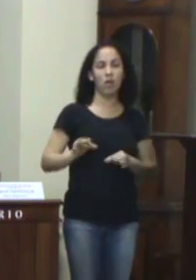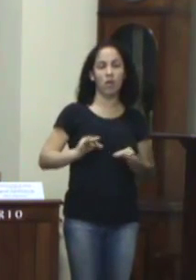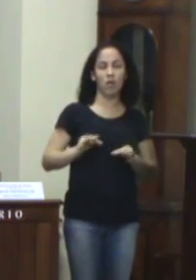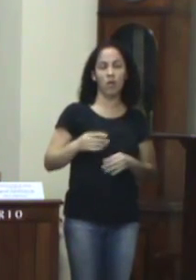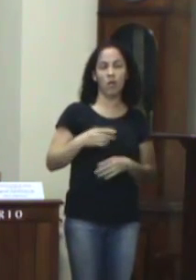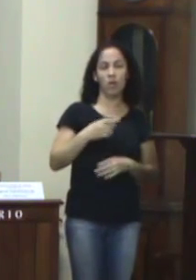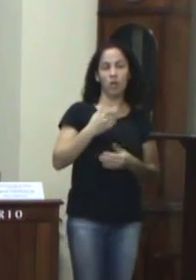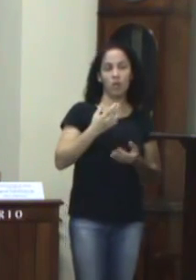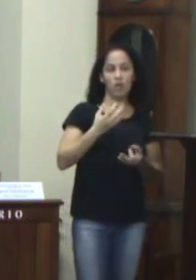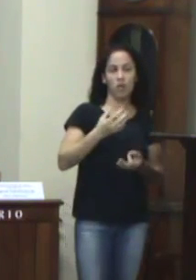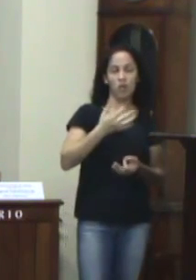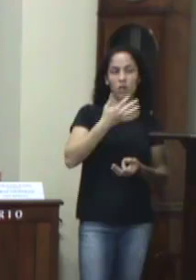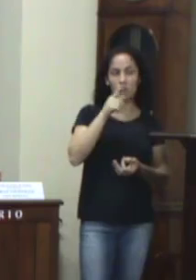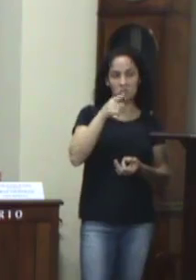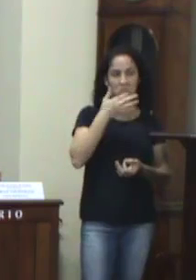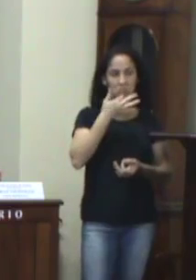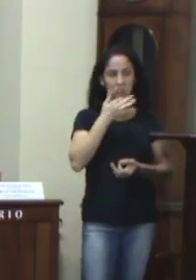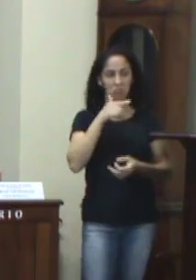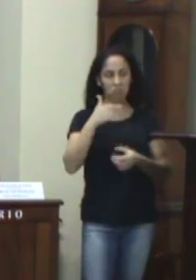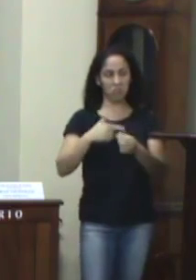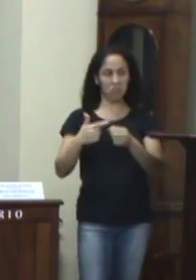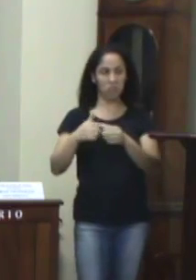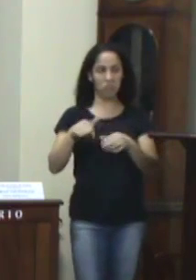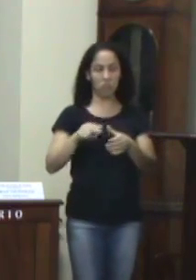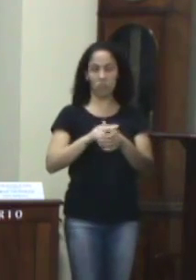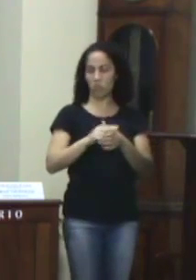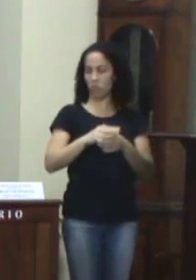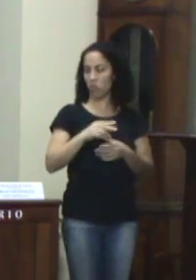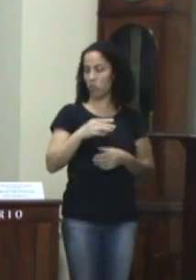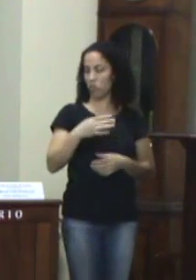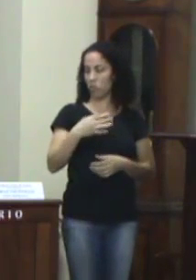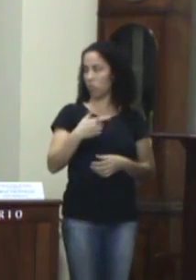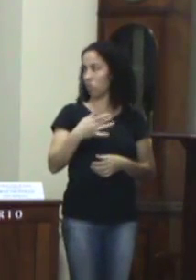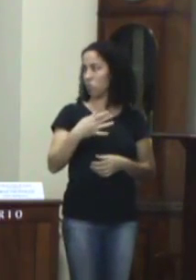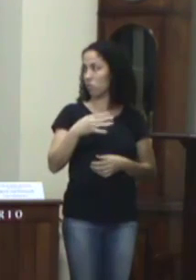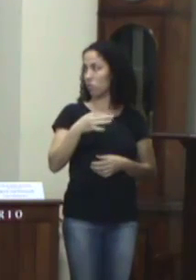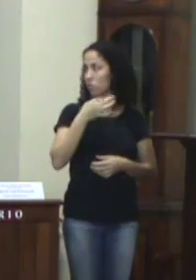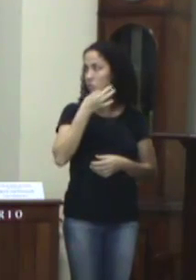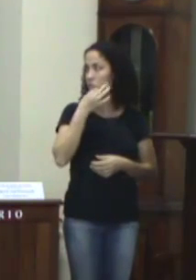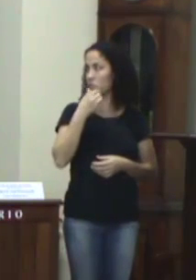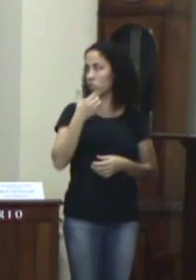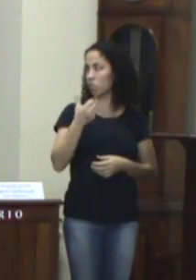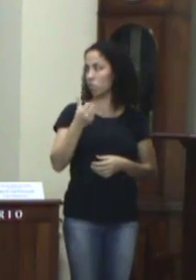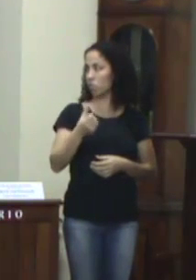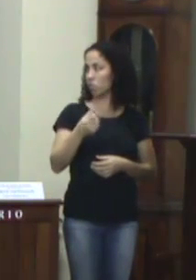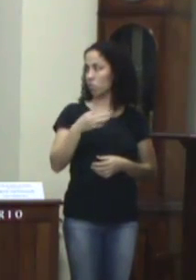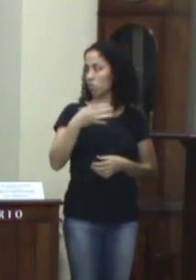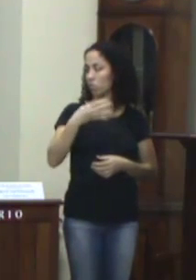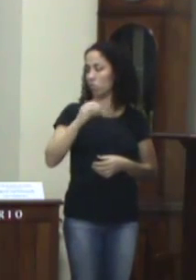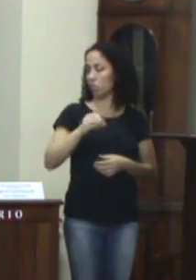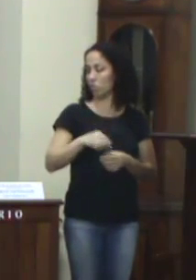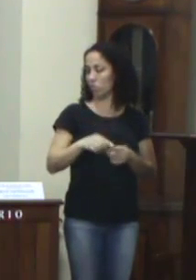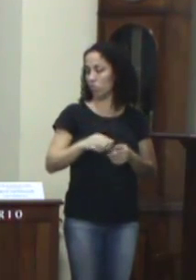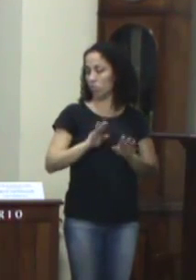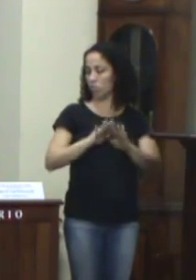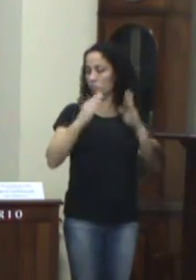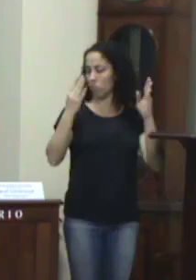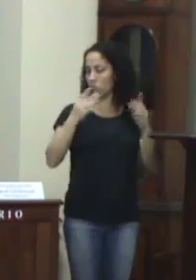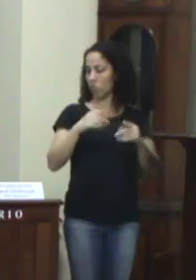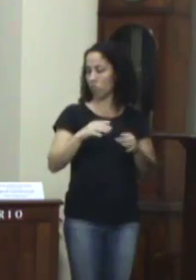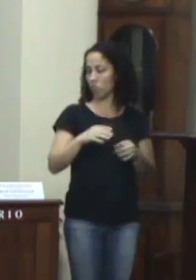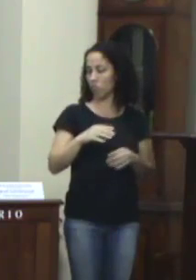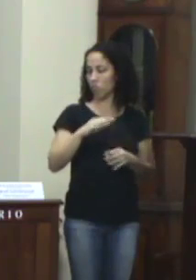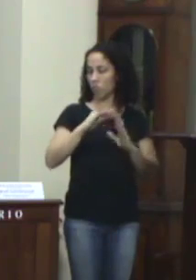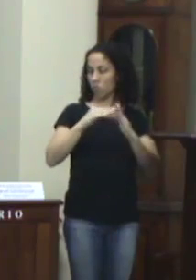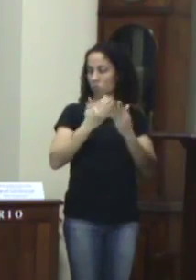Sua Cidade, que ocorrerá no dia 24 de setembro de 2018, às 16h30, com a inauguração da exposição do